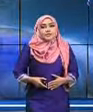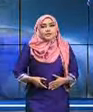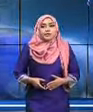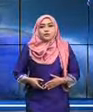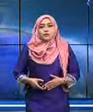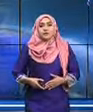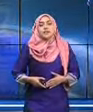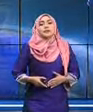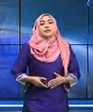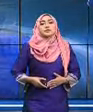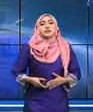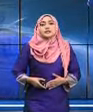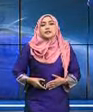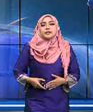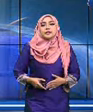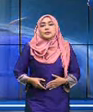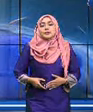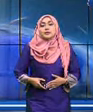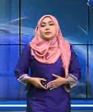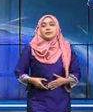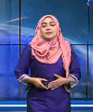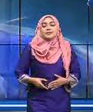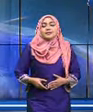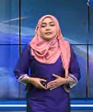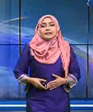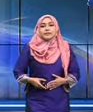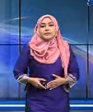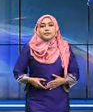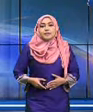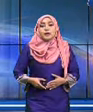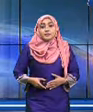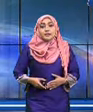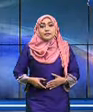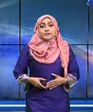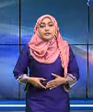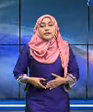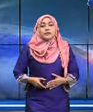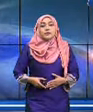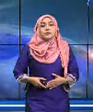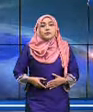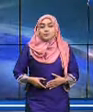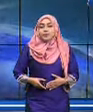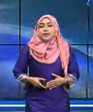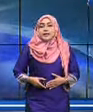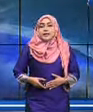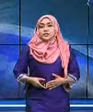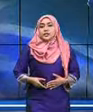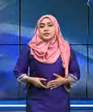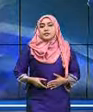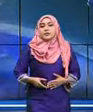Sultan Johor Sultan Ibrahim Sultan Iskandar Macam Maduli memandu sendiri kereta api sewa khas dari stesen KTM Kuala Lumpur ke JB Central